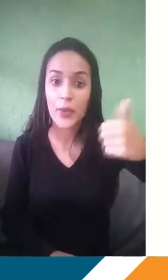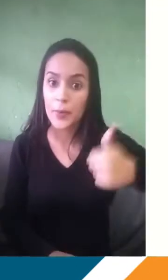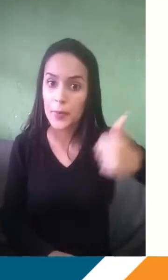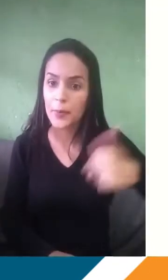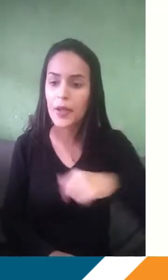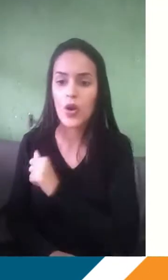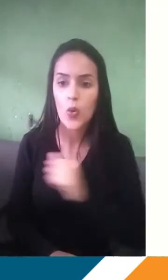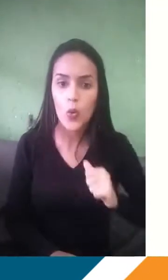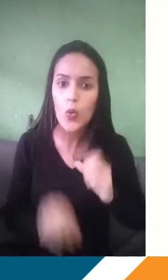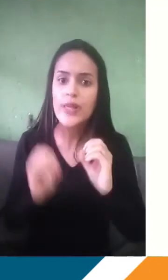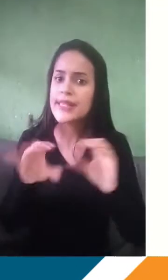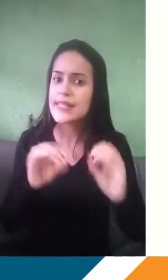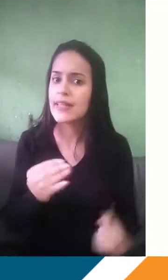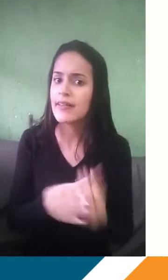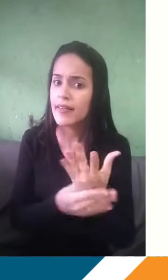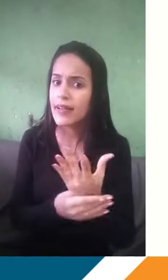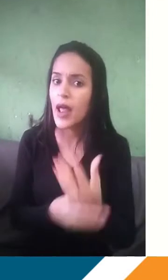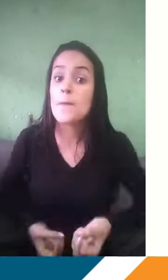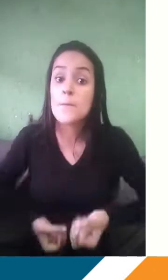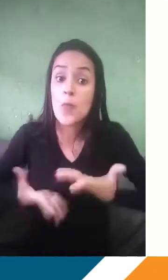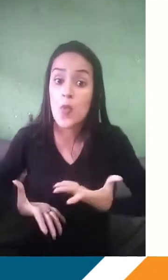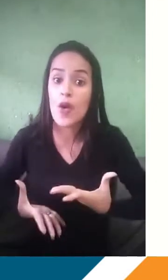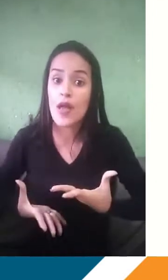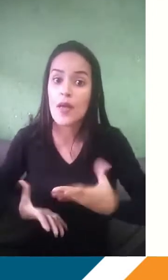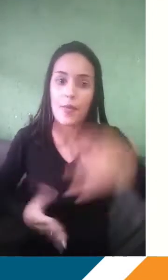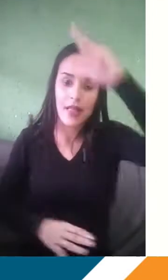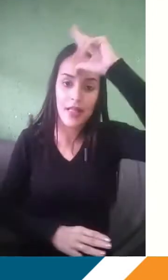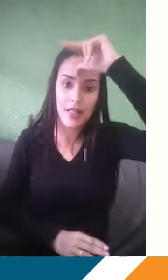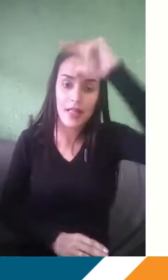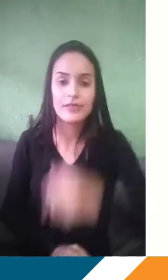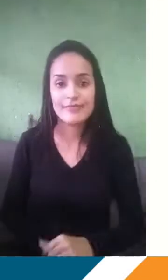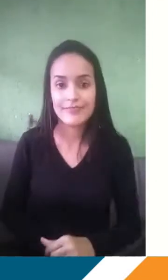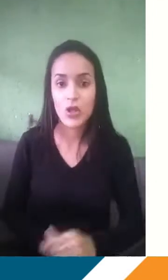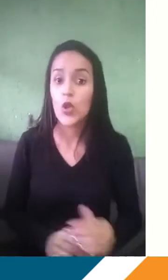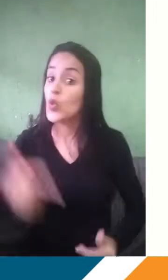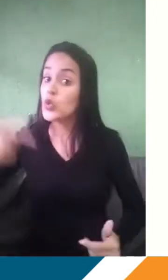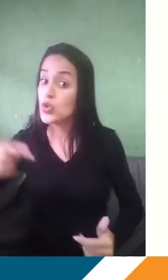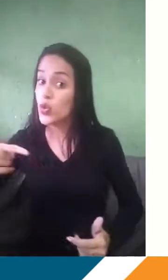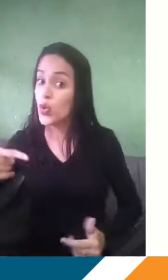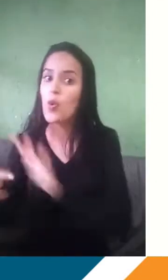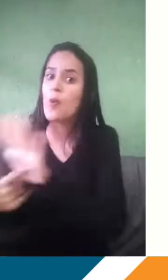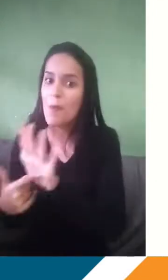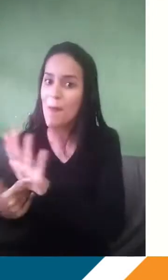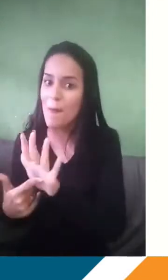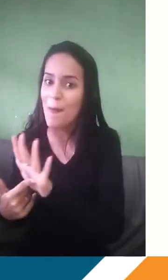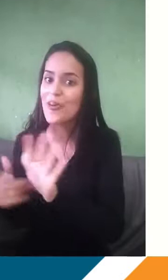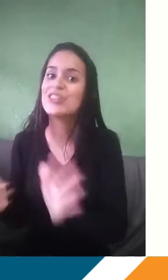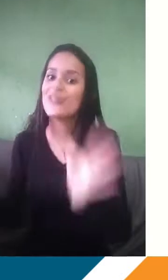ensina a criar um poema dadaísta, e no segundo, vemos o resultado desse tipo de criação. Vamos